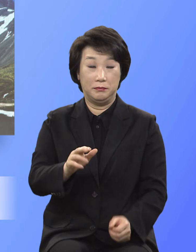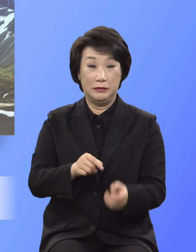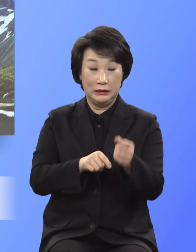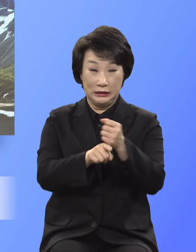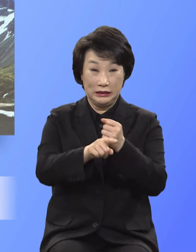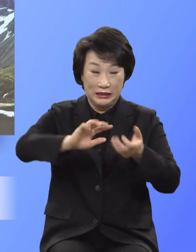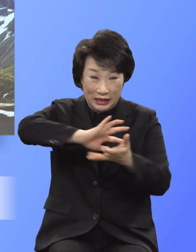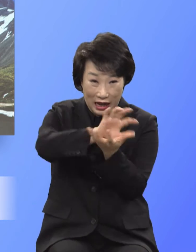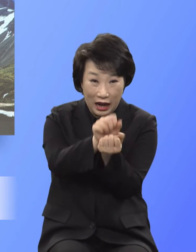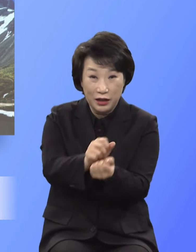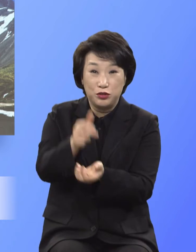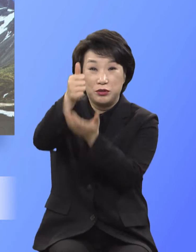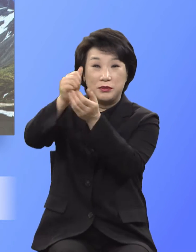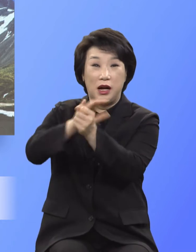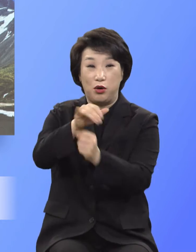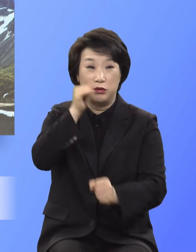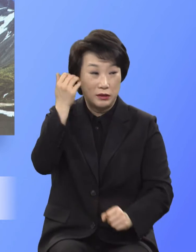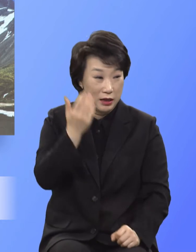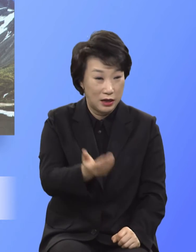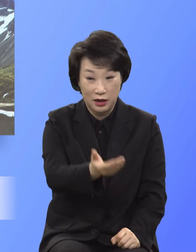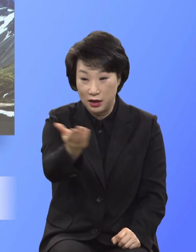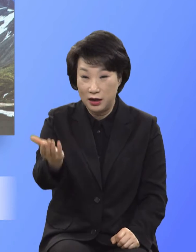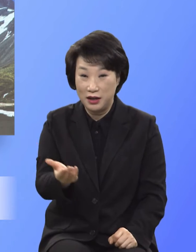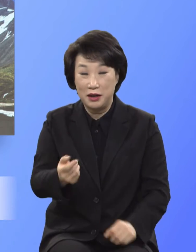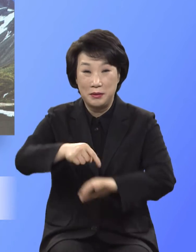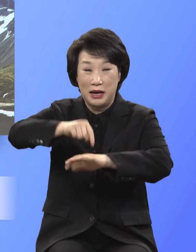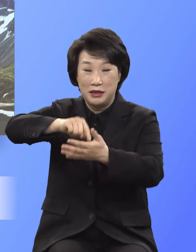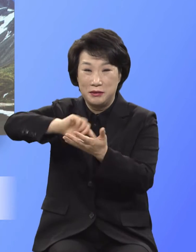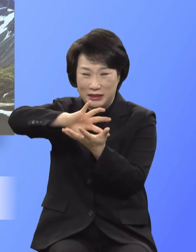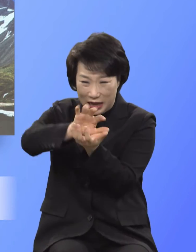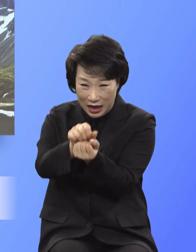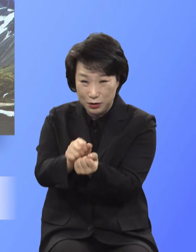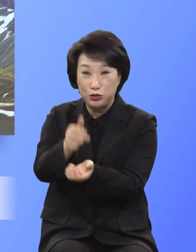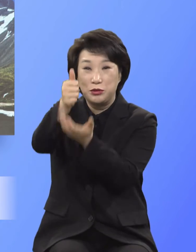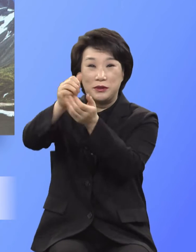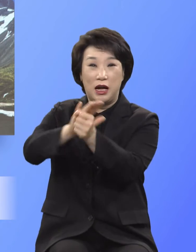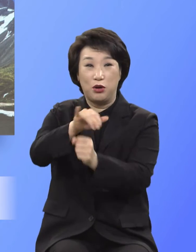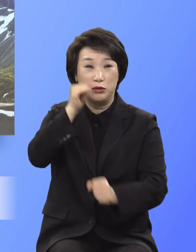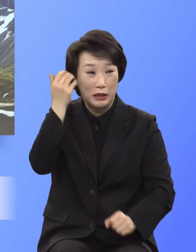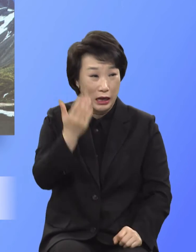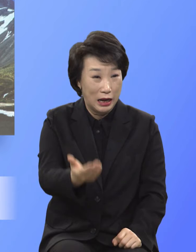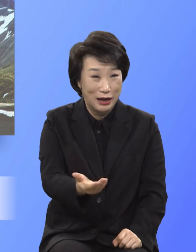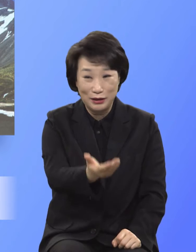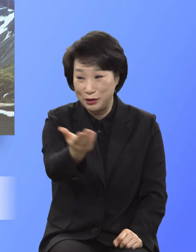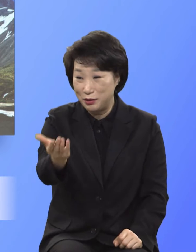뜻을 다해 사랑하십니까? 마음을 다하고 사랑하십니까?